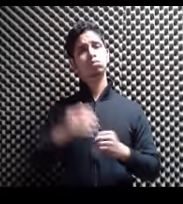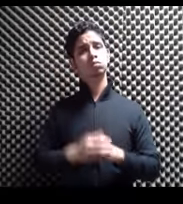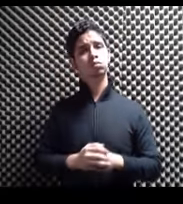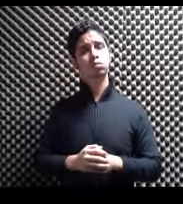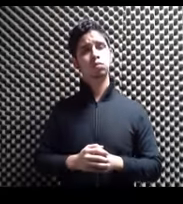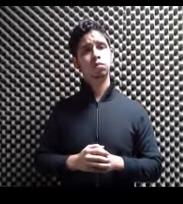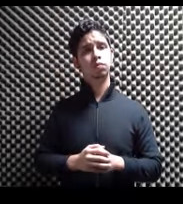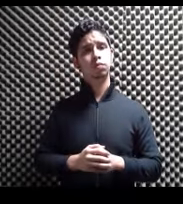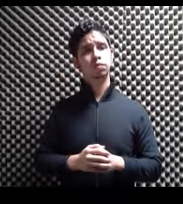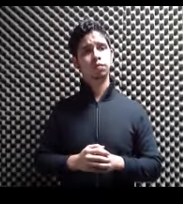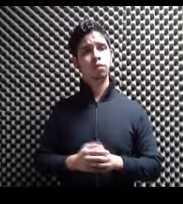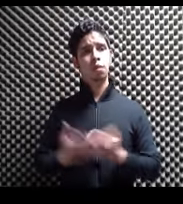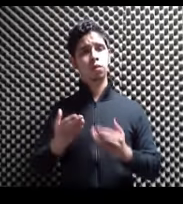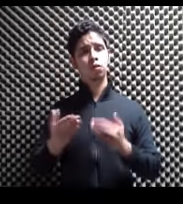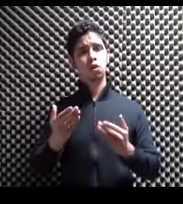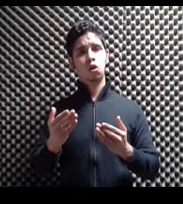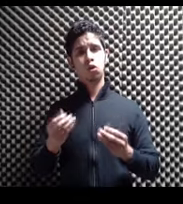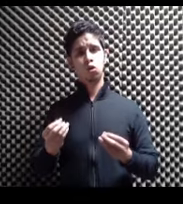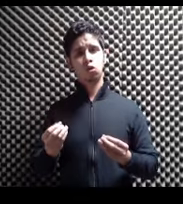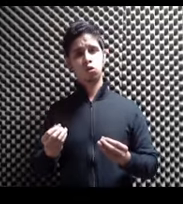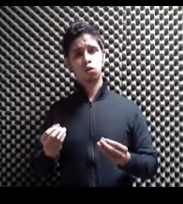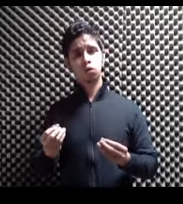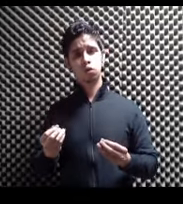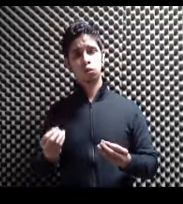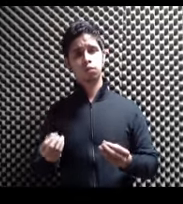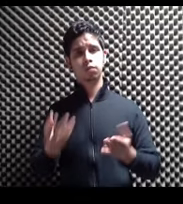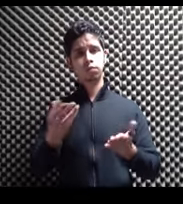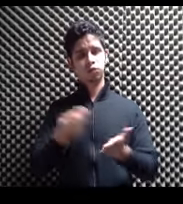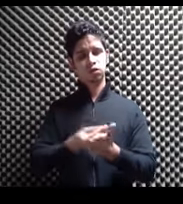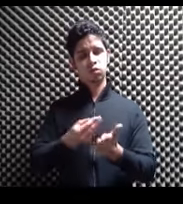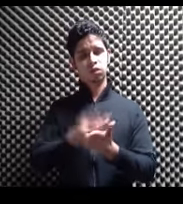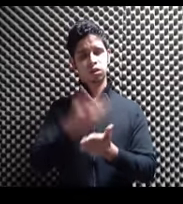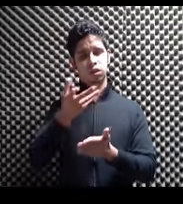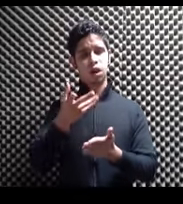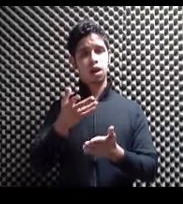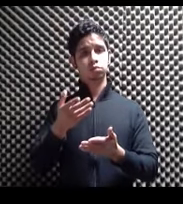un caballo diariamente? Wow. Porque si es